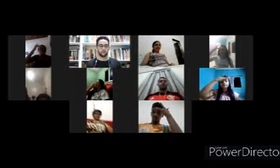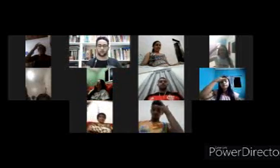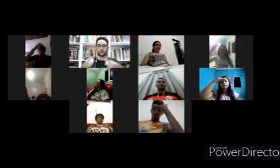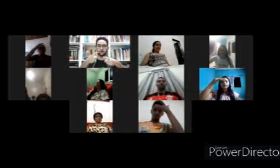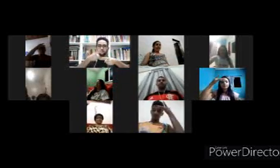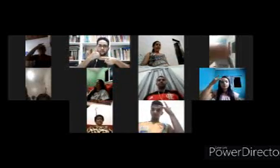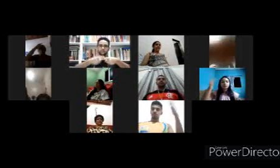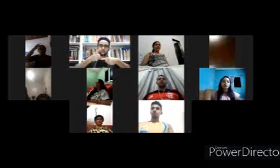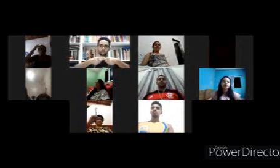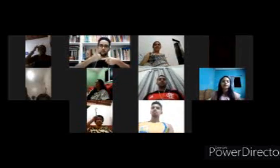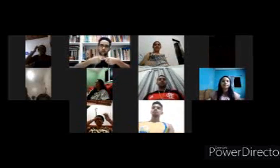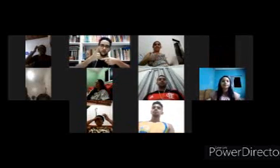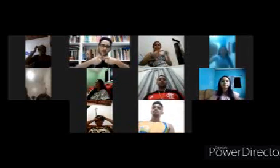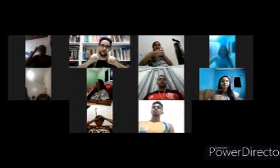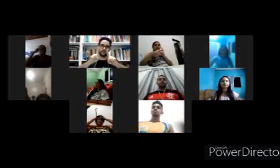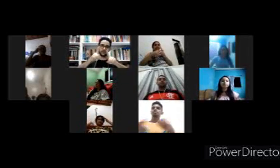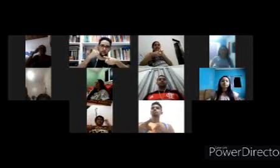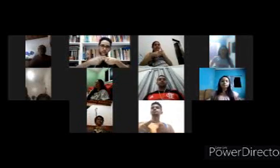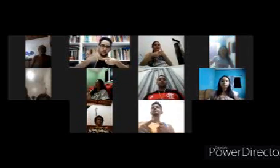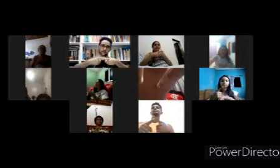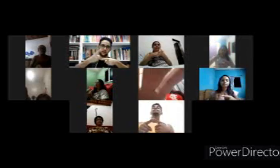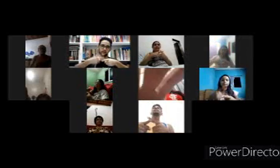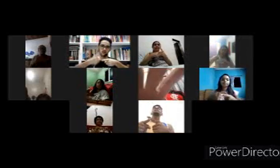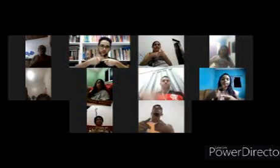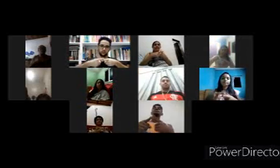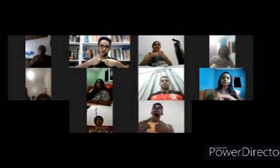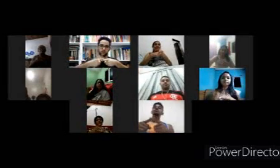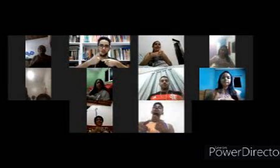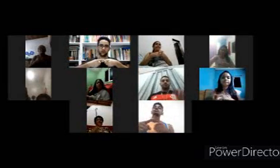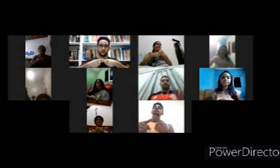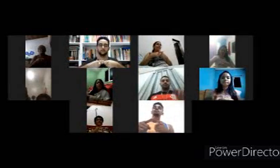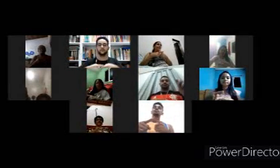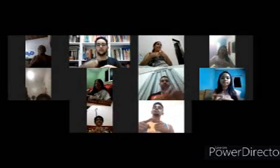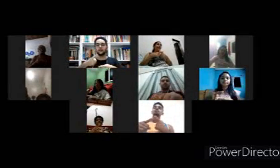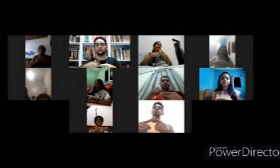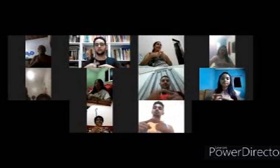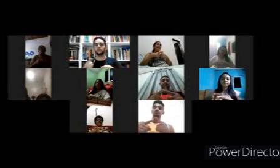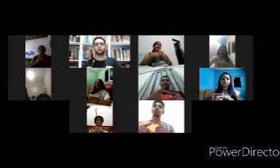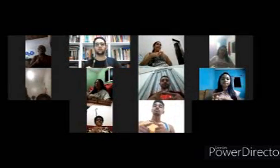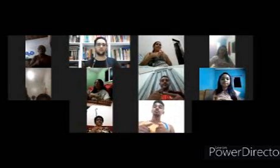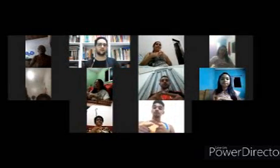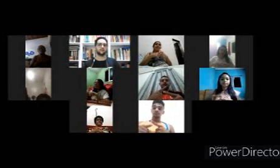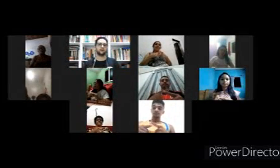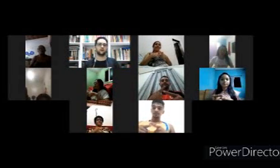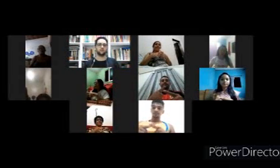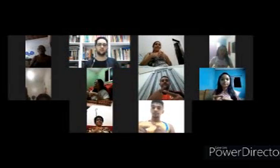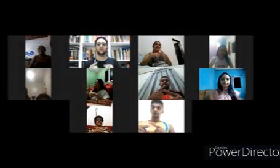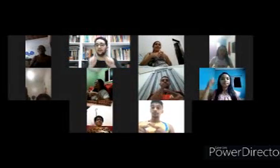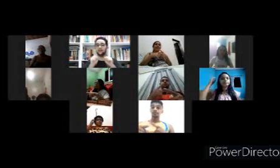Por quê? Os dois dedos indicadores batendo no outro, porquê. Lembrando que quando vai fazer pergunta, que esse é